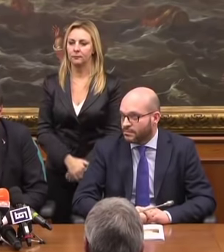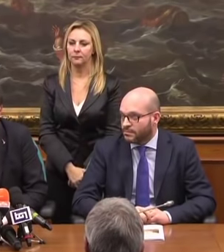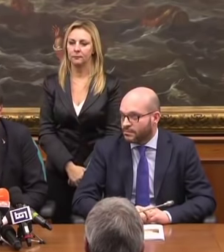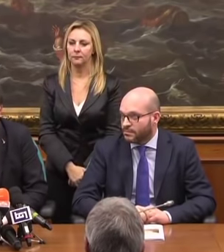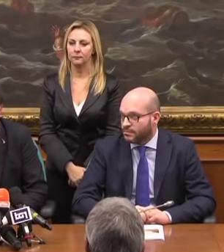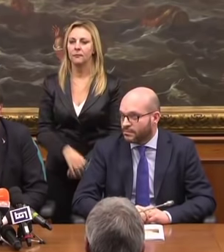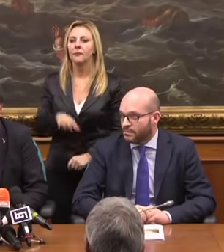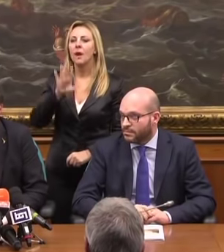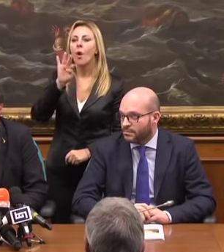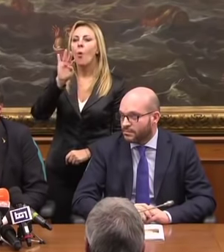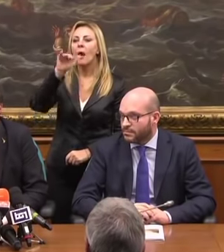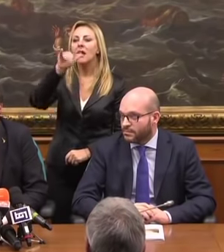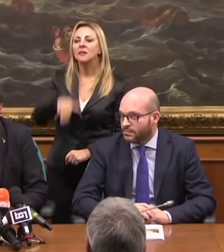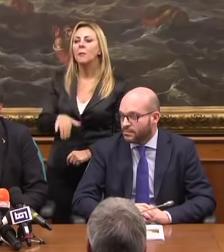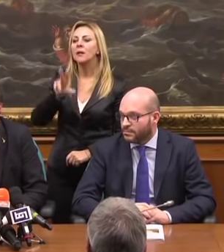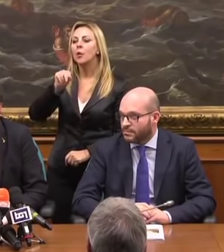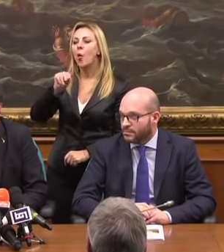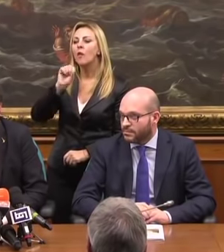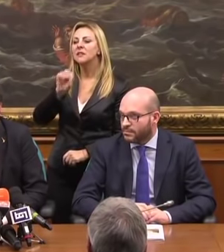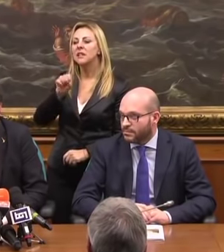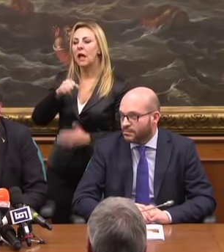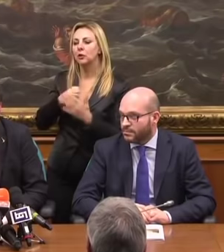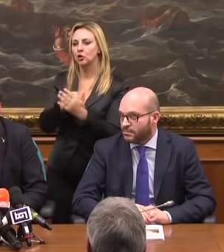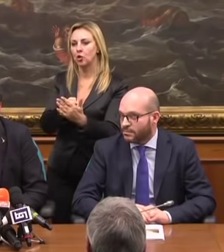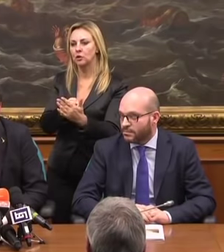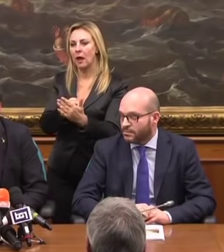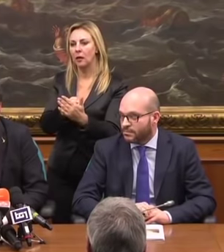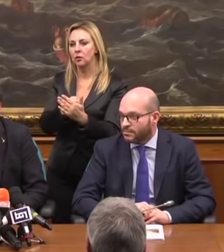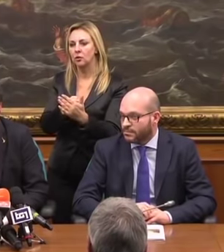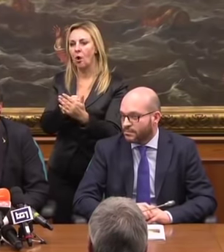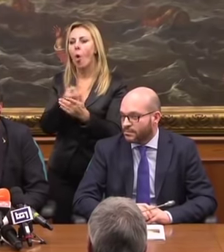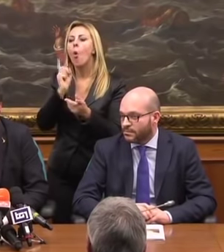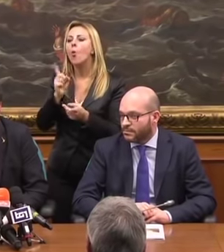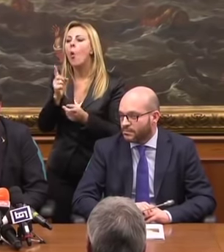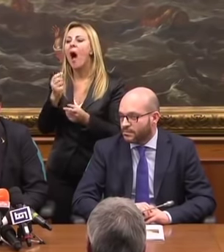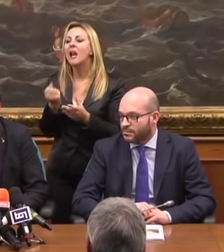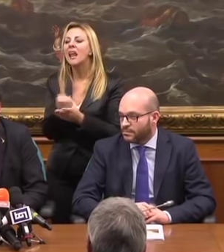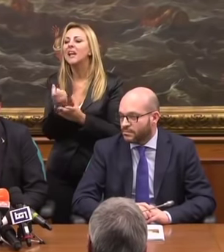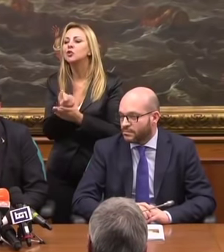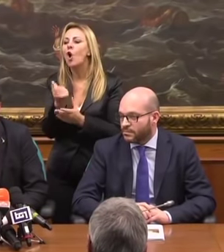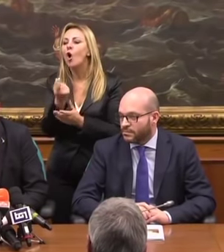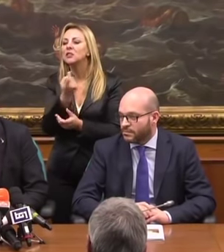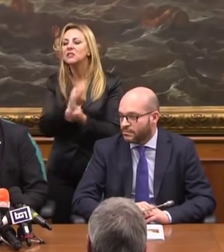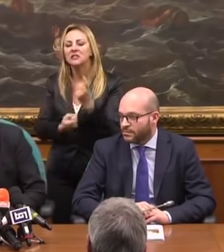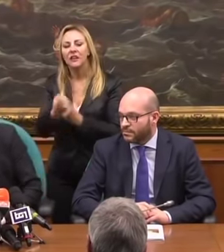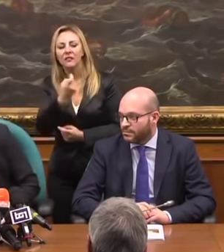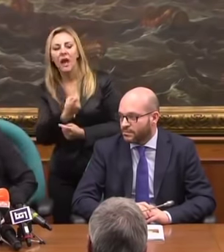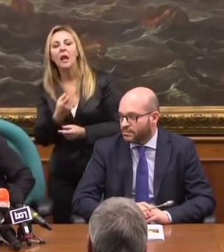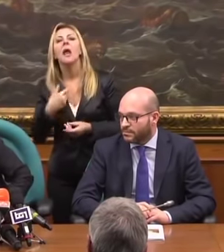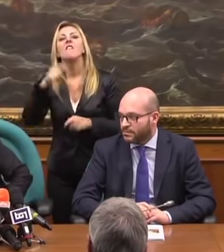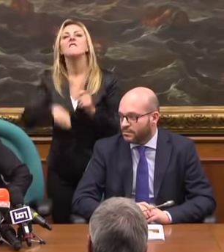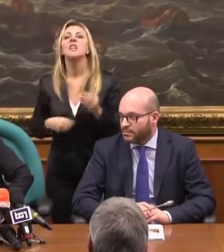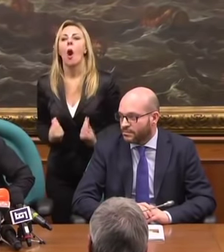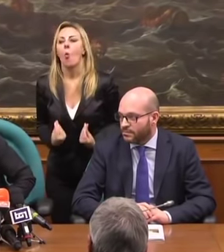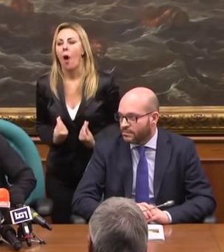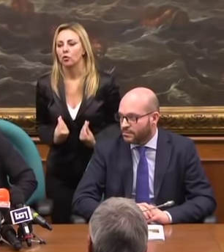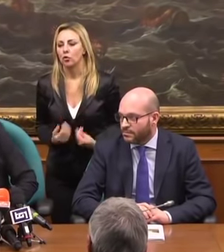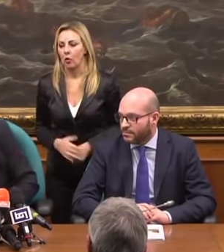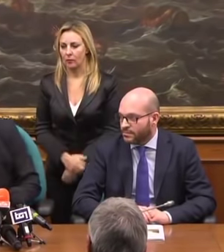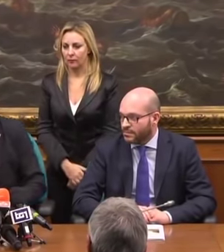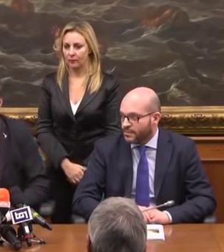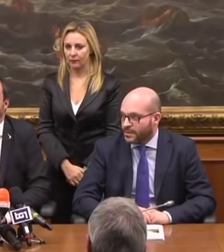I 40.000 nuovi insegnanti di sostegno, che, su quali risorse economiche potranno contare e da quando?